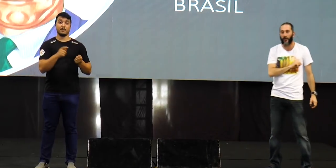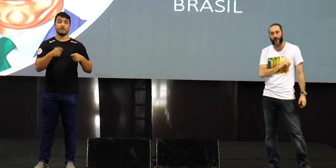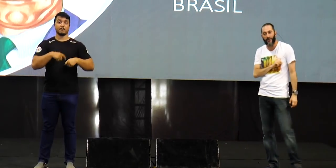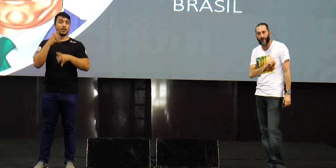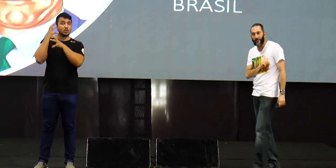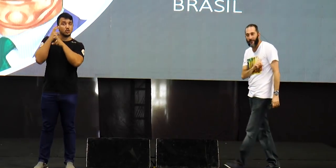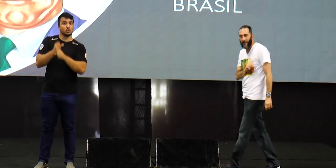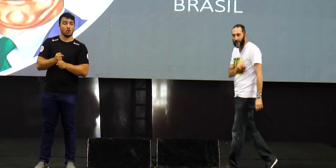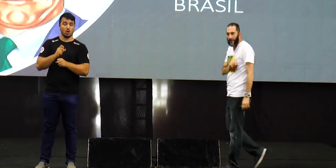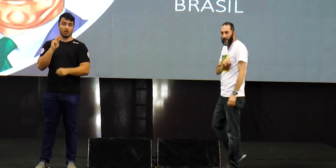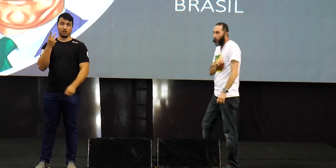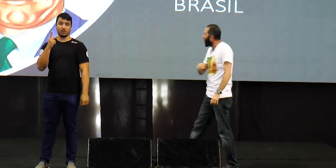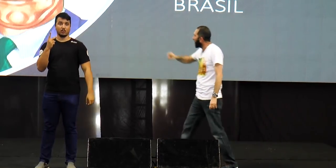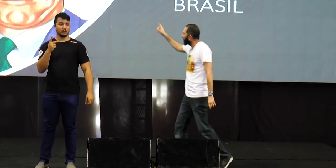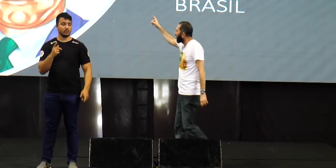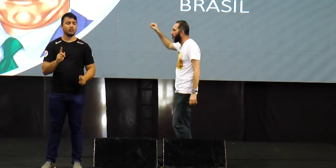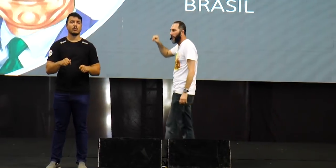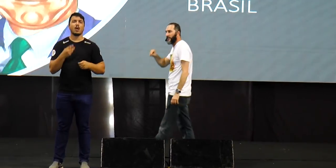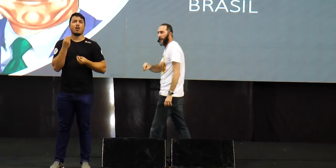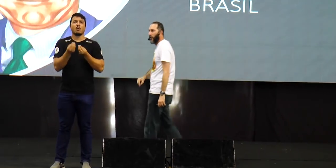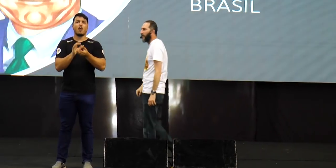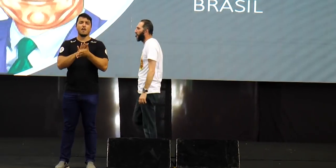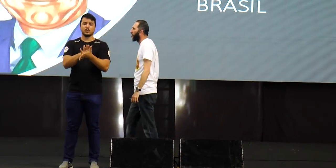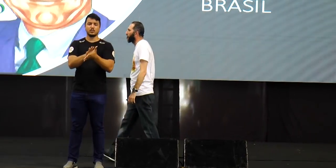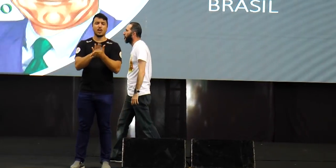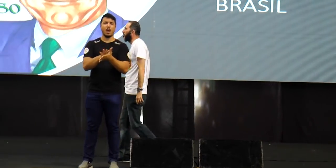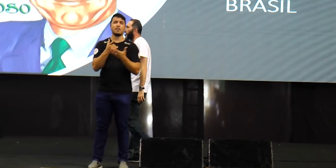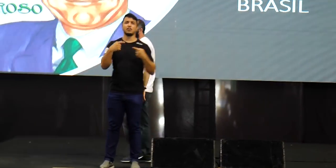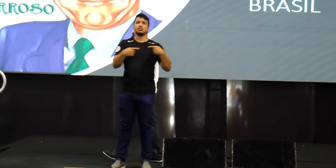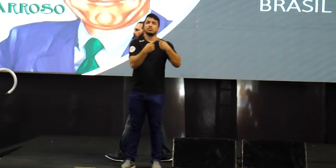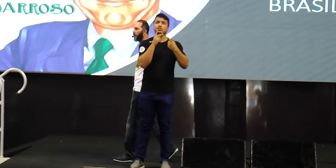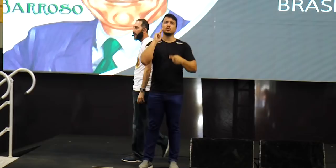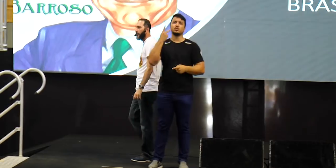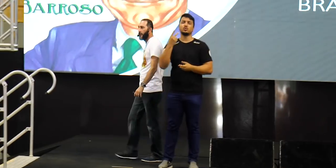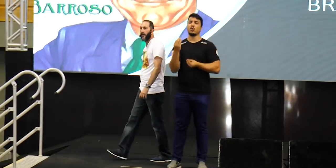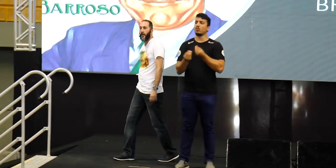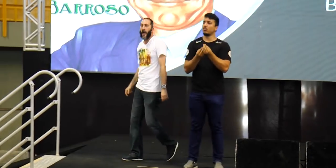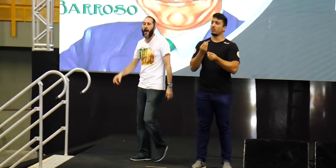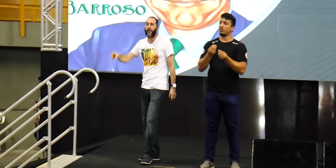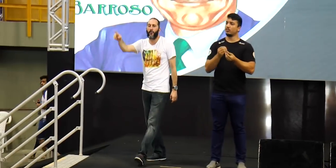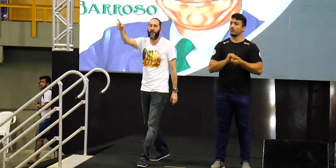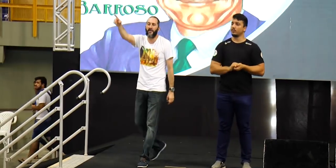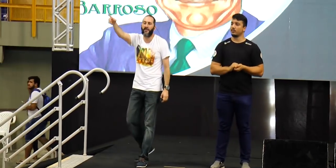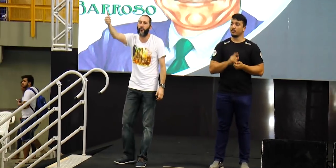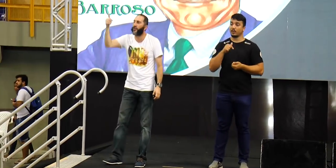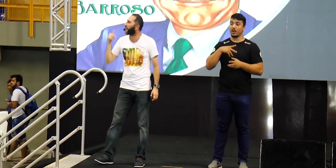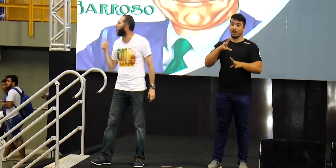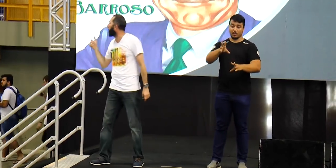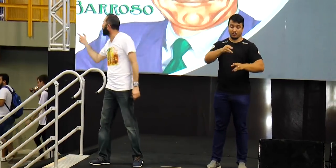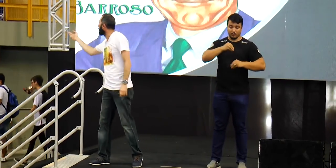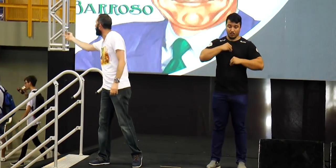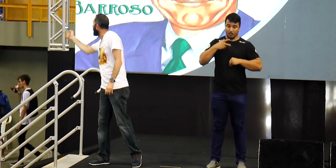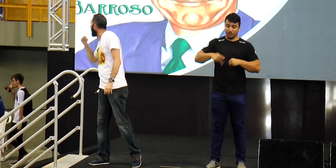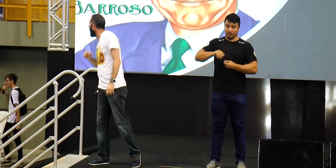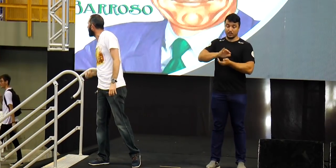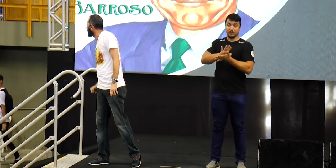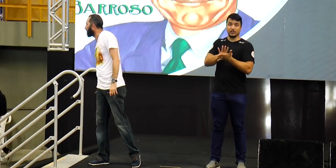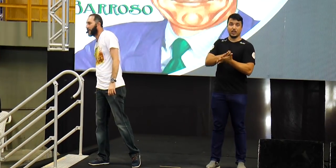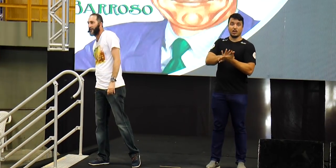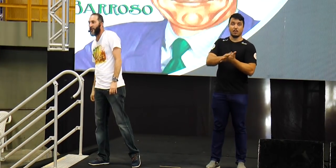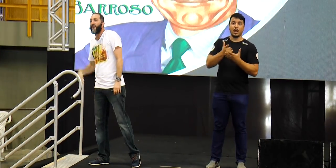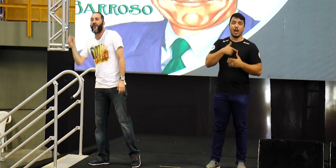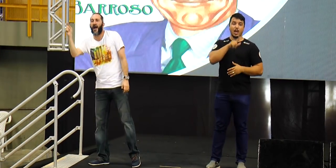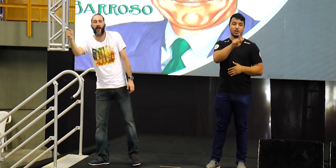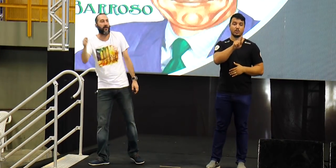prova de história, gente. Como é que o samba pode ser abordado na prova de história? Hein? A apropriação do samba por Getúlio